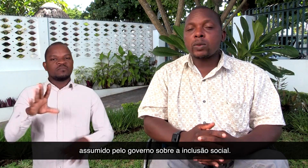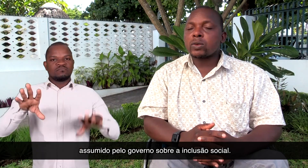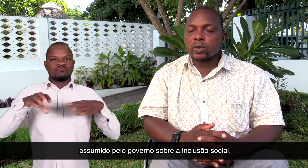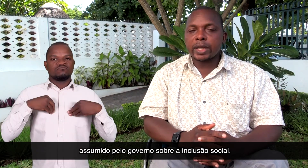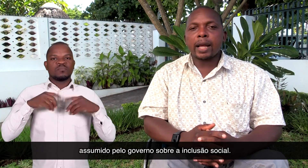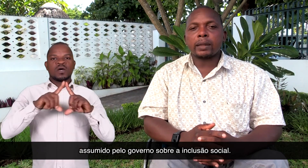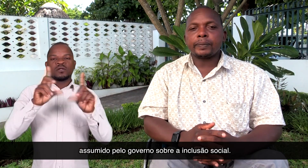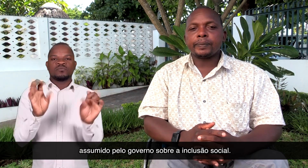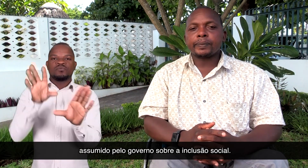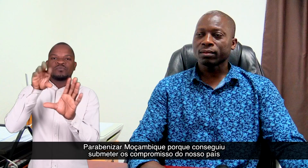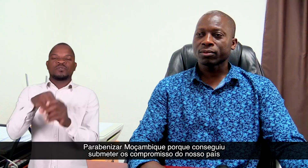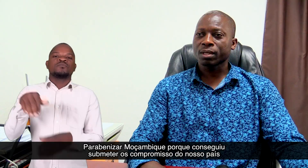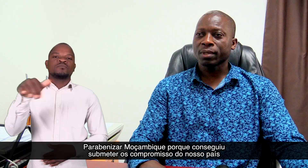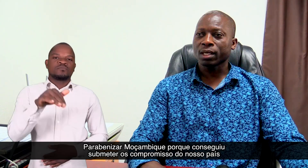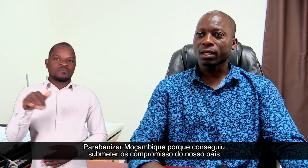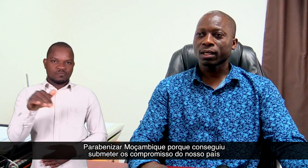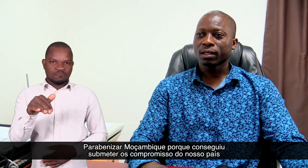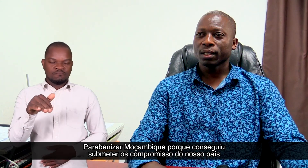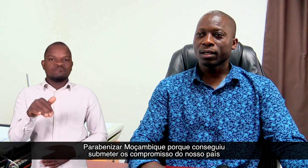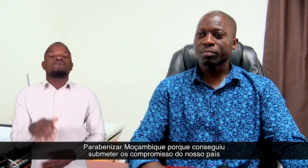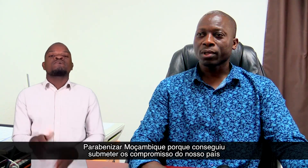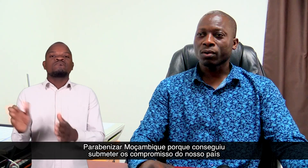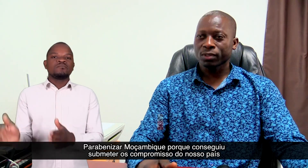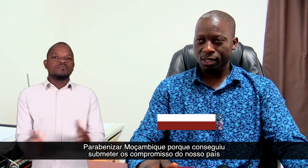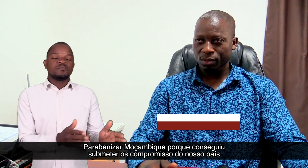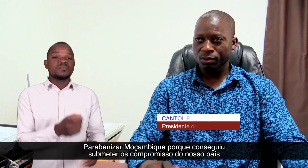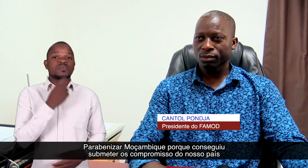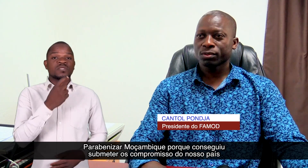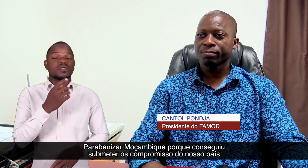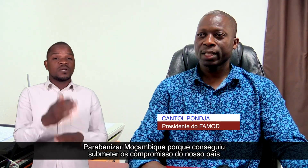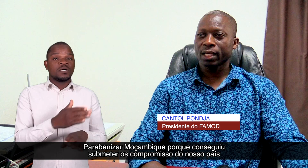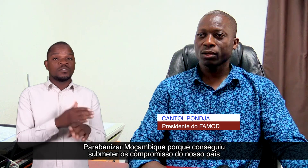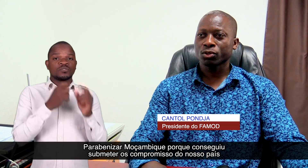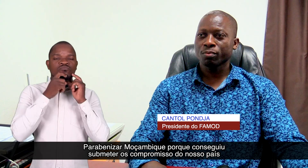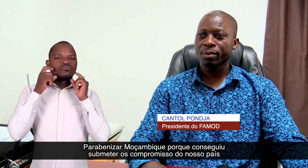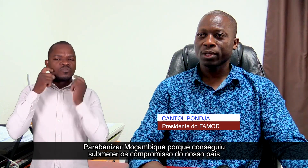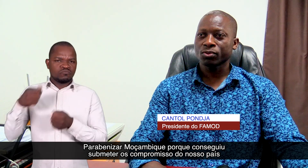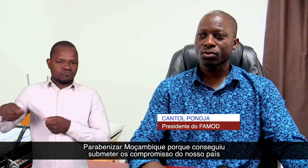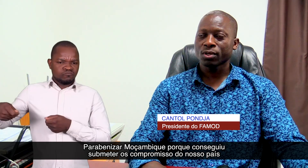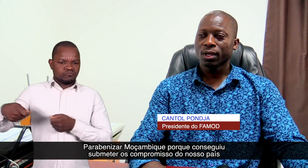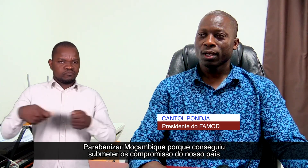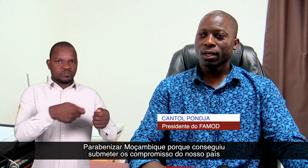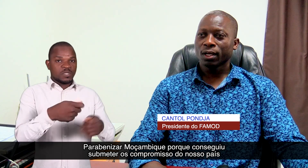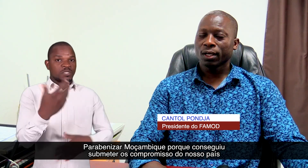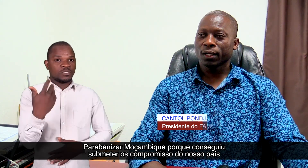a inclusão social. Moçambique, porque conseguiu submeter os